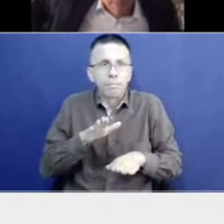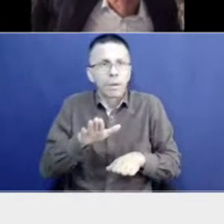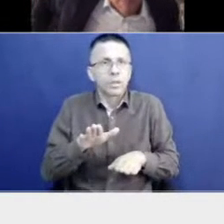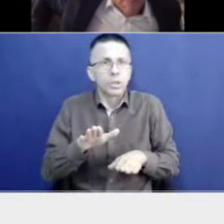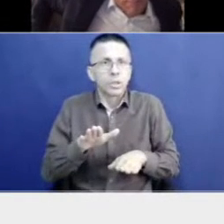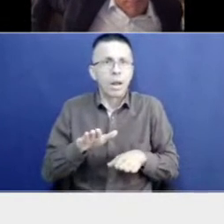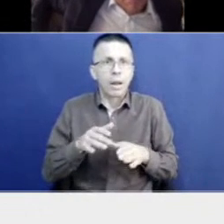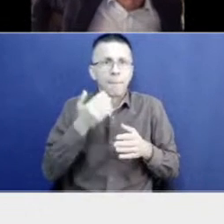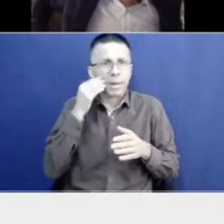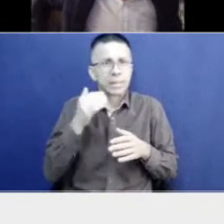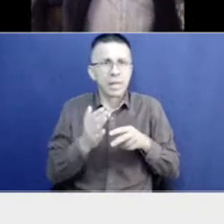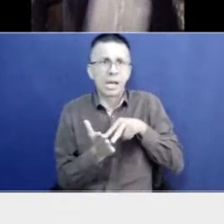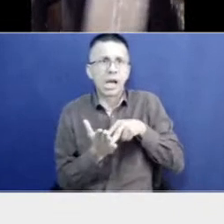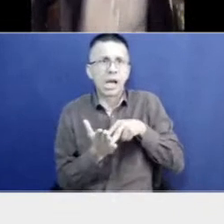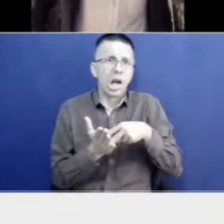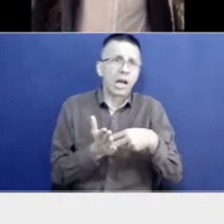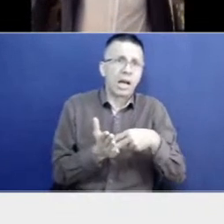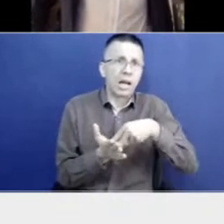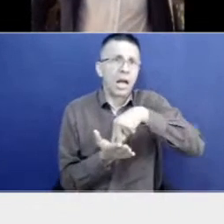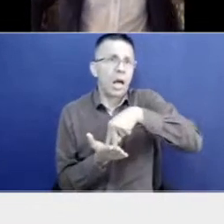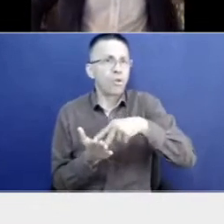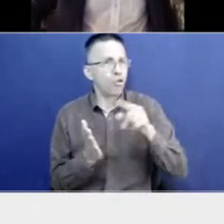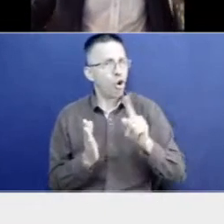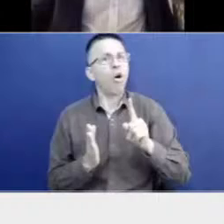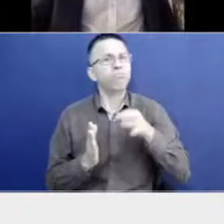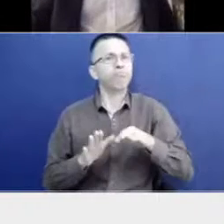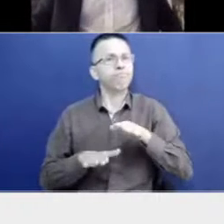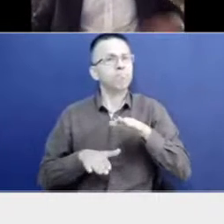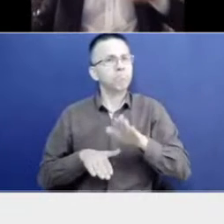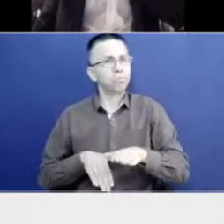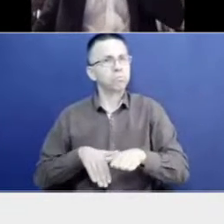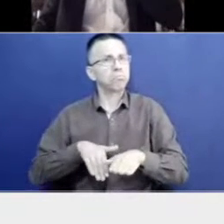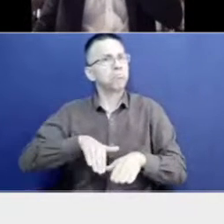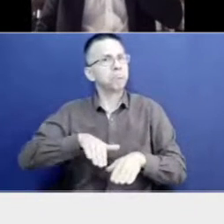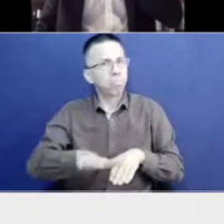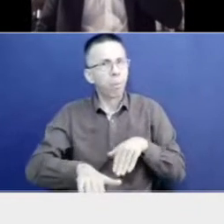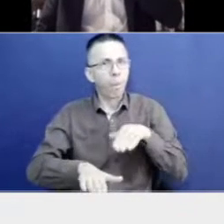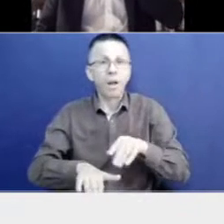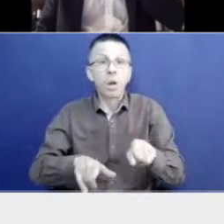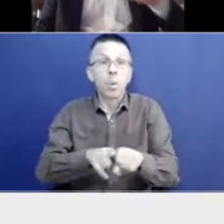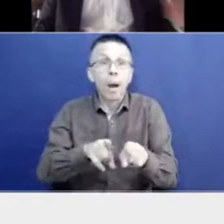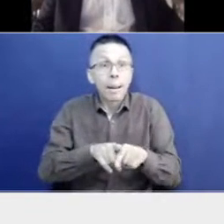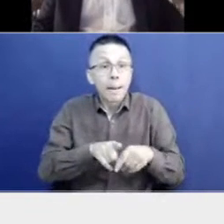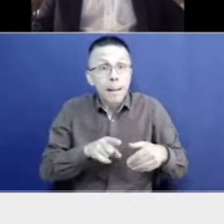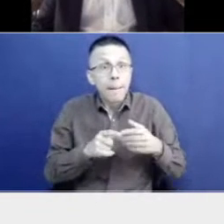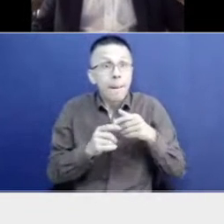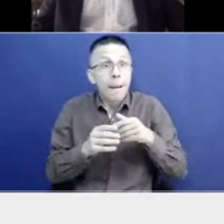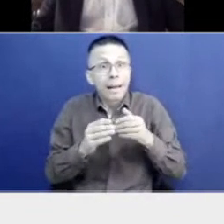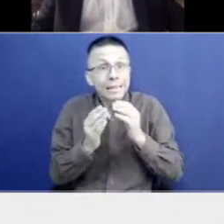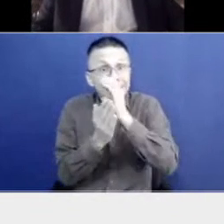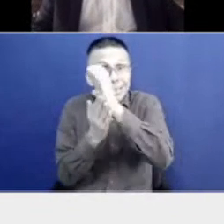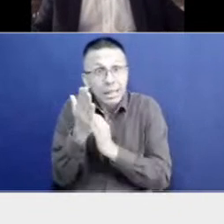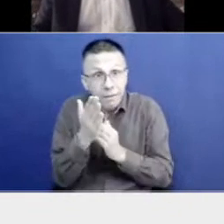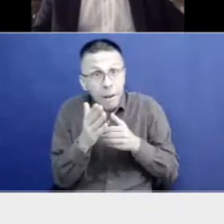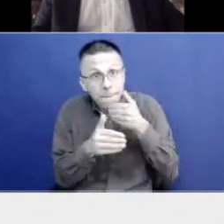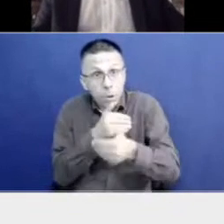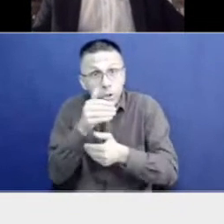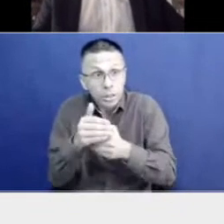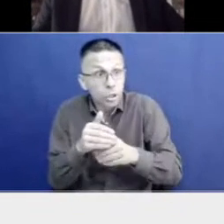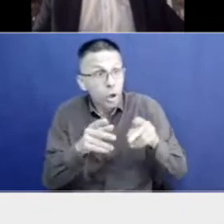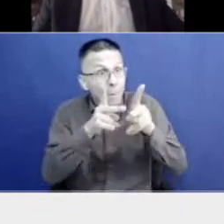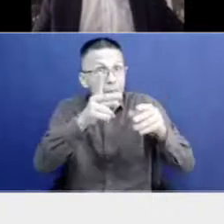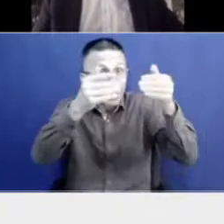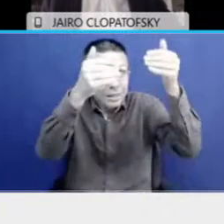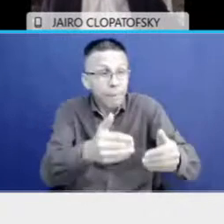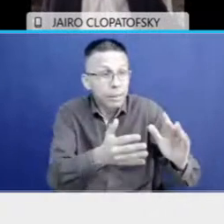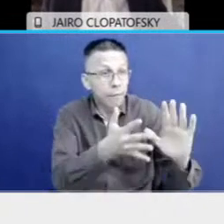porque estamos teniendo unos indicadores muy significativos en términos de estos procesos de certificación y de registro de localización